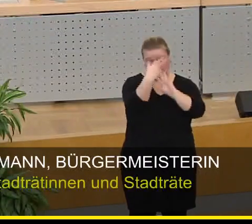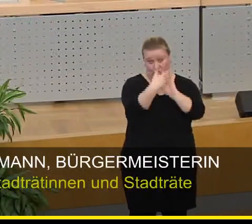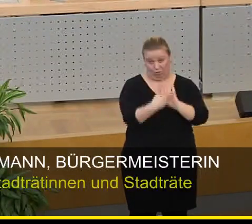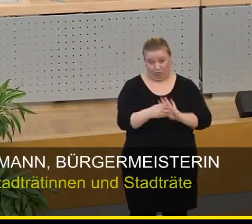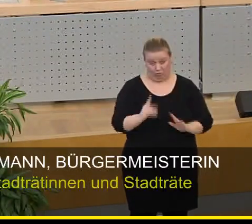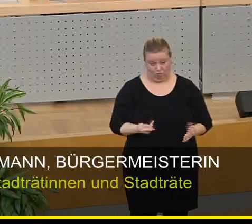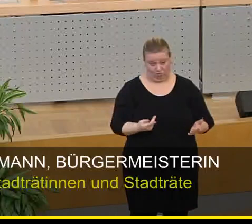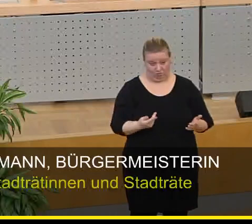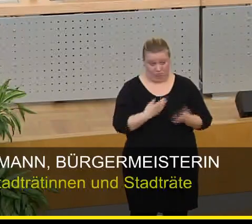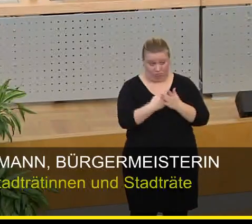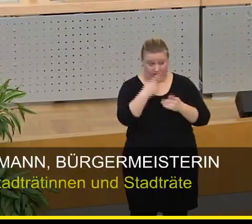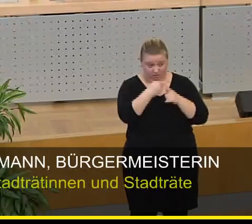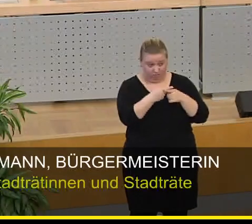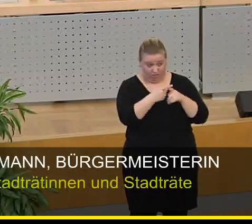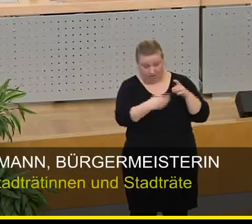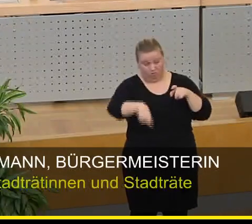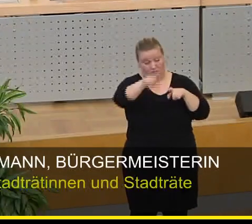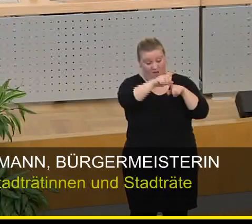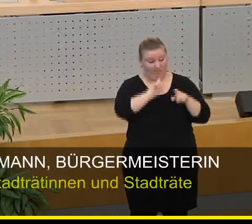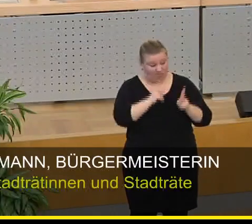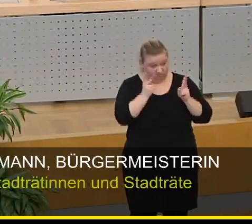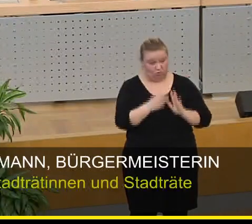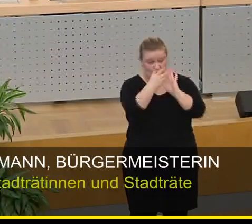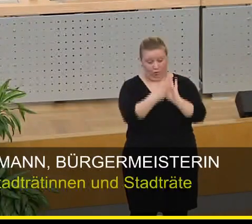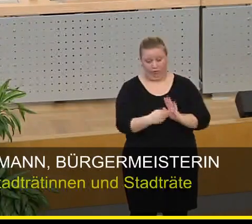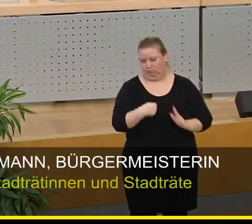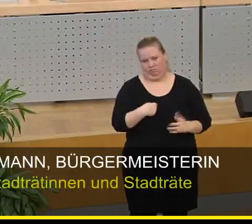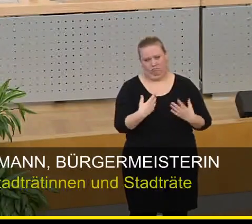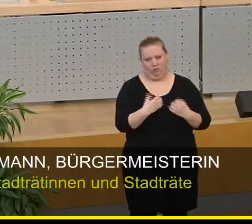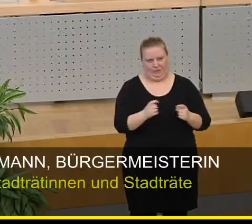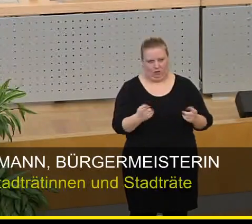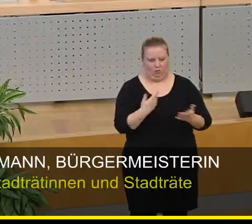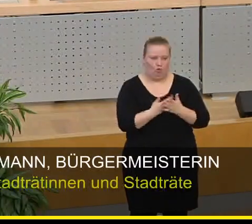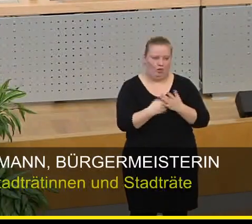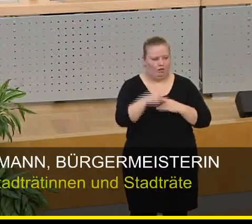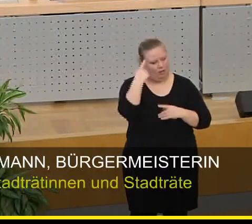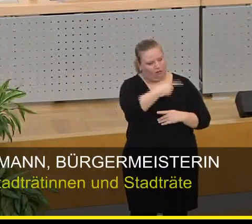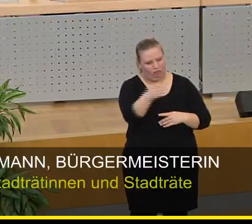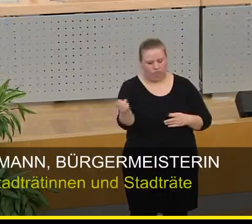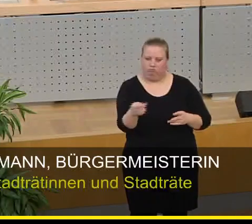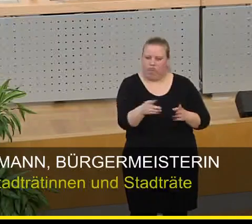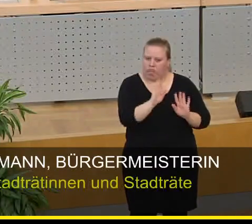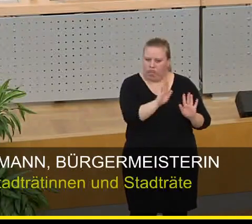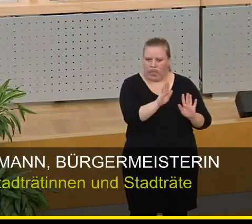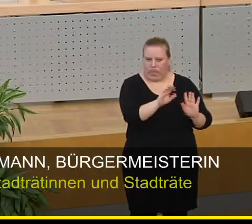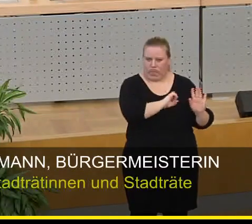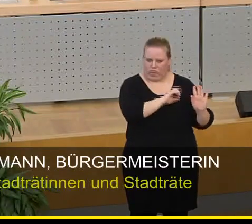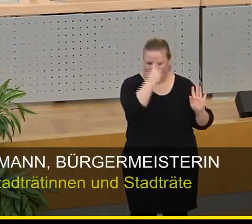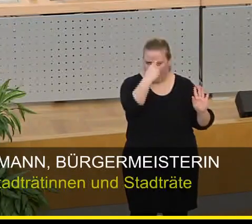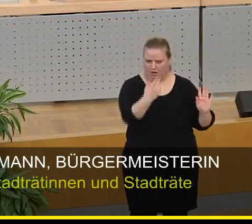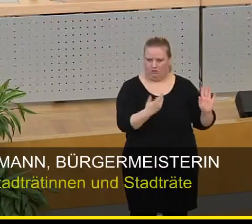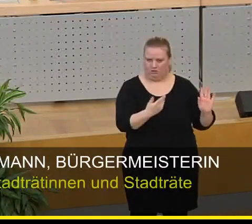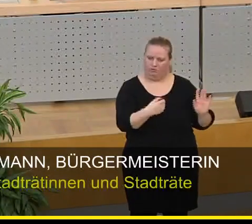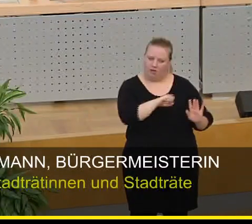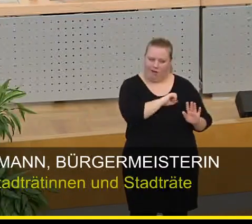Mieterhöhung angezeigt wird, kritisch geprüft wird. Wir gehen davon aus, dass es mündige Bürgerinnen und Bürger gibt, die dies